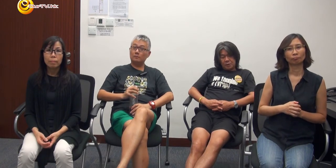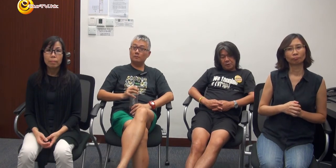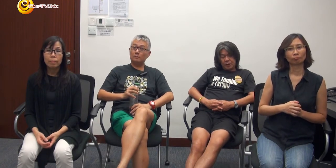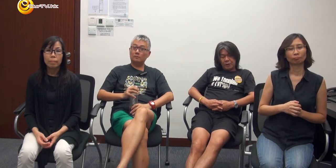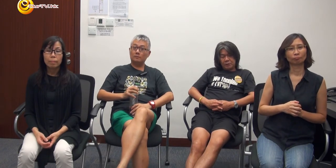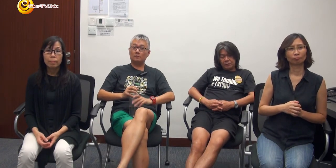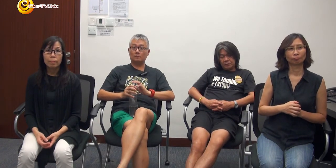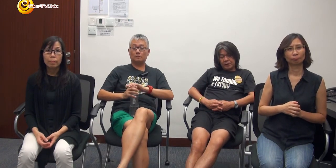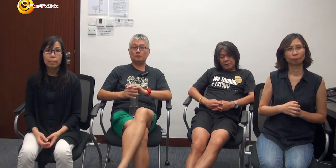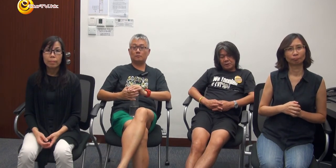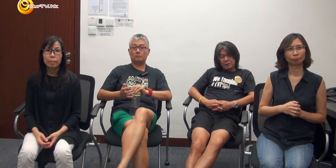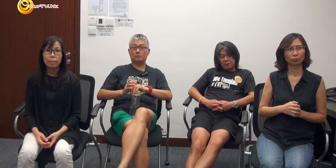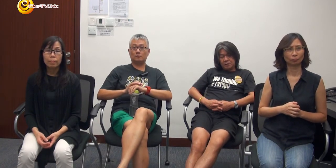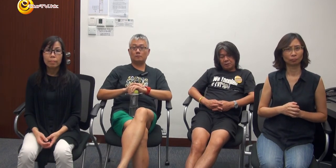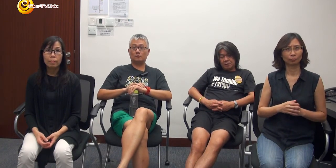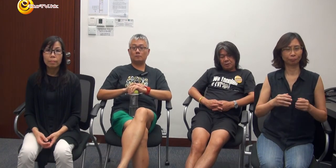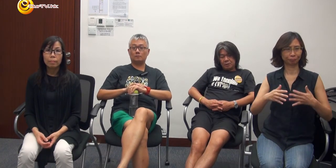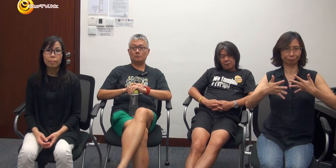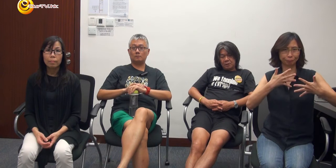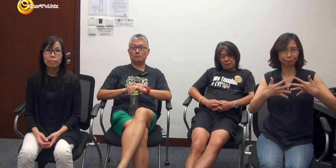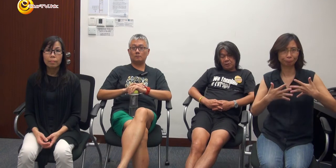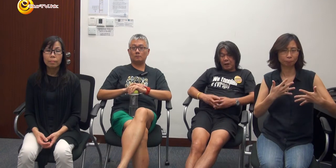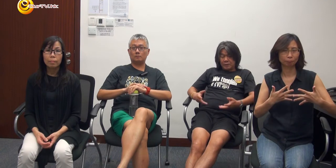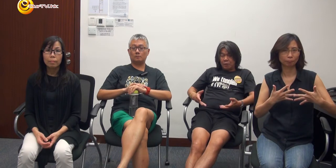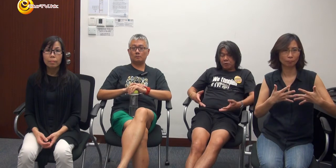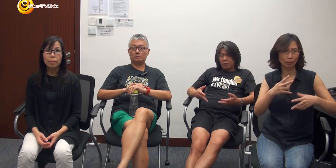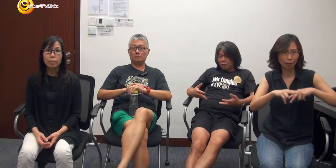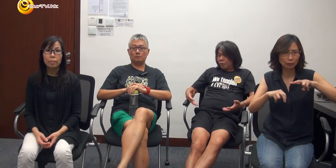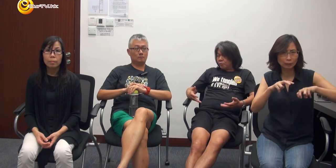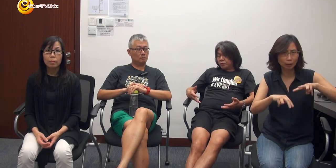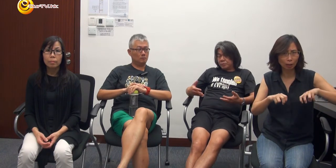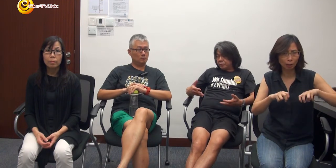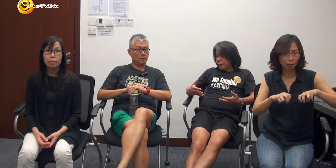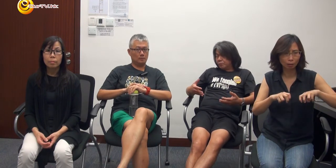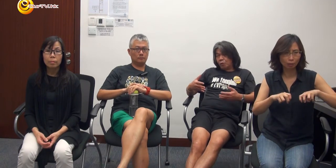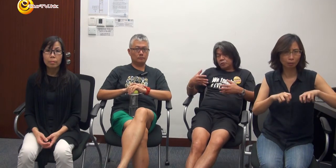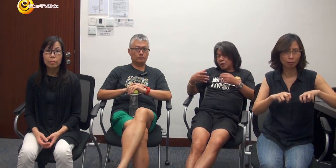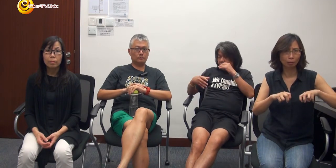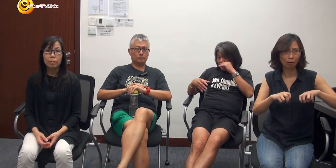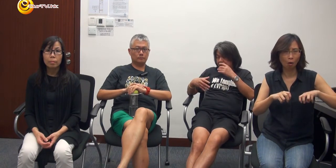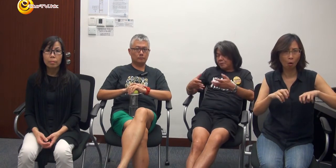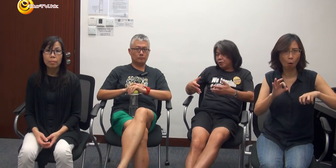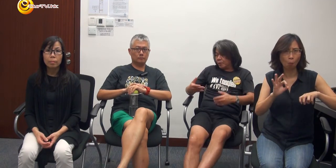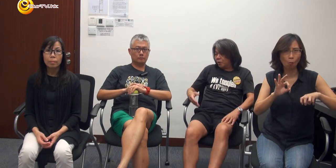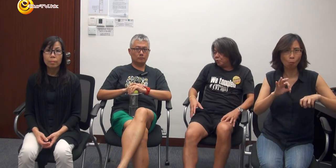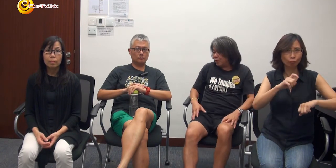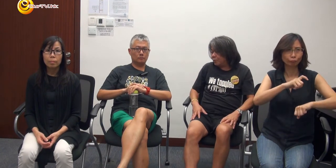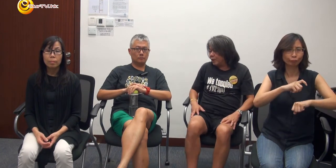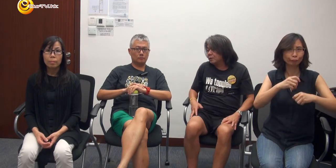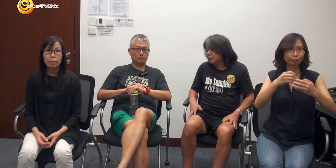你睇翻成件事。佢查找嗰度又冇，即係冇咗一個時間表同埋按部就班同